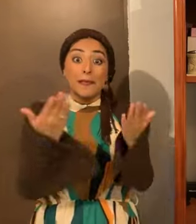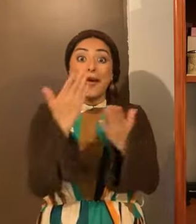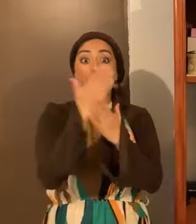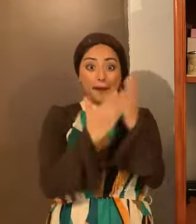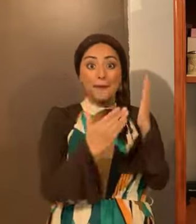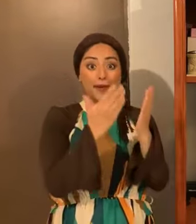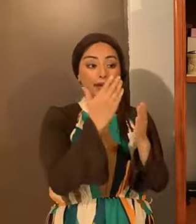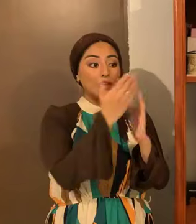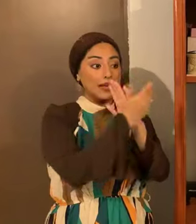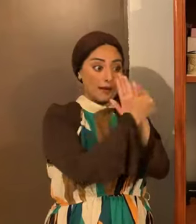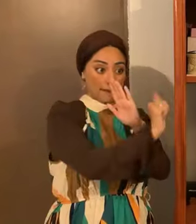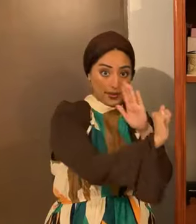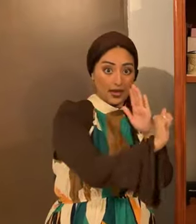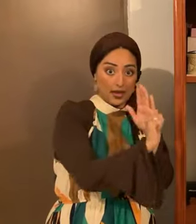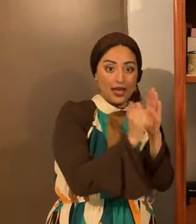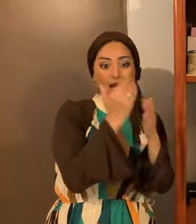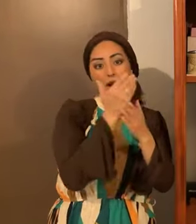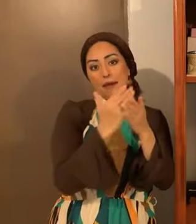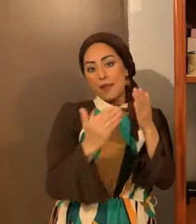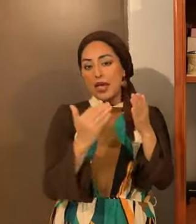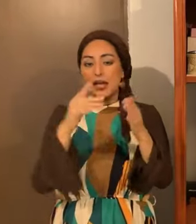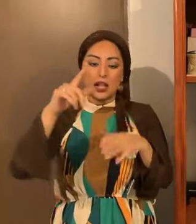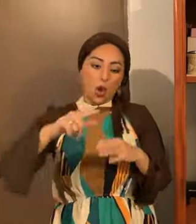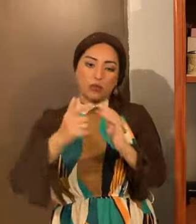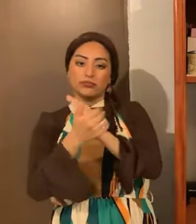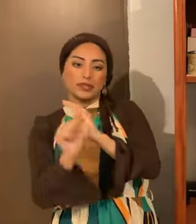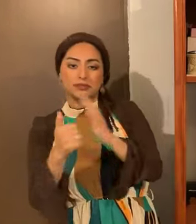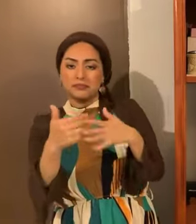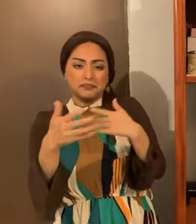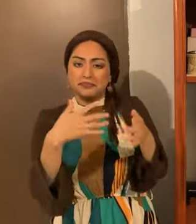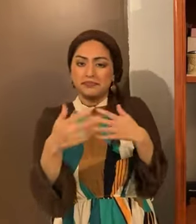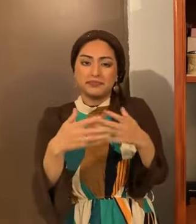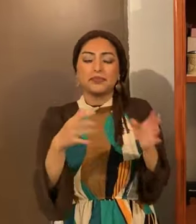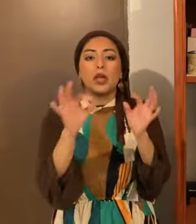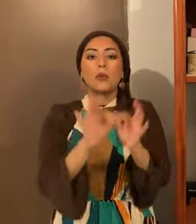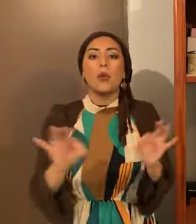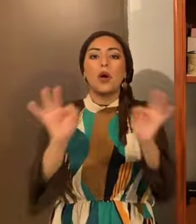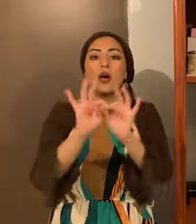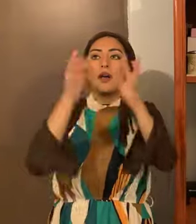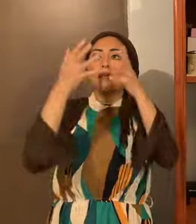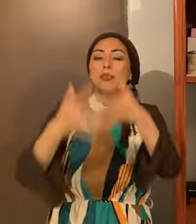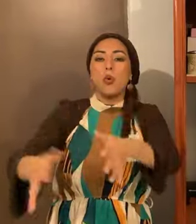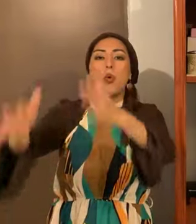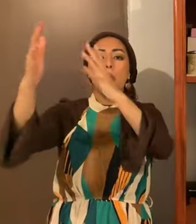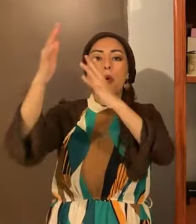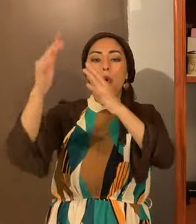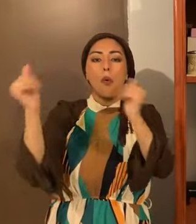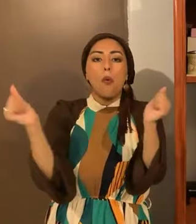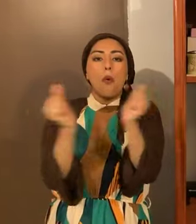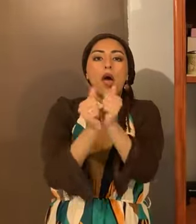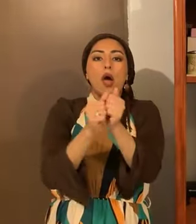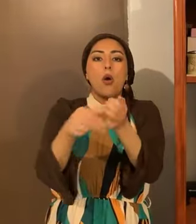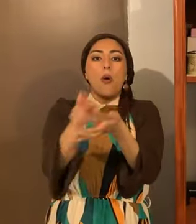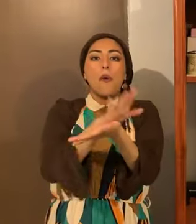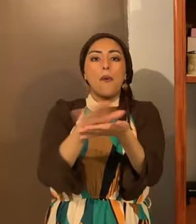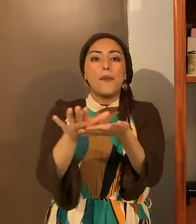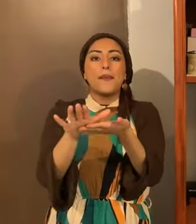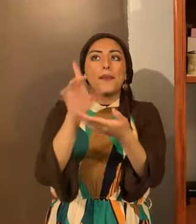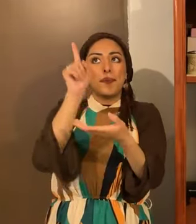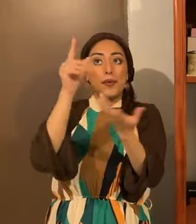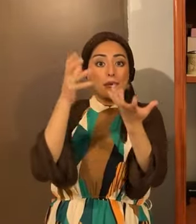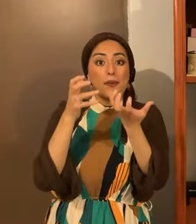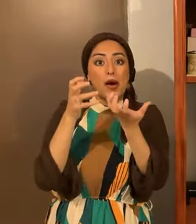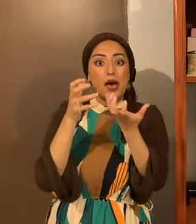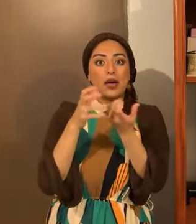ciertos talentos, eso no importa. Lo que importa es exaltarle al Abacadosh en santidad. Eso Él quiere de